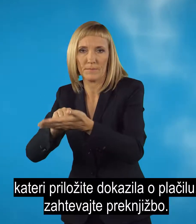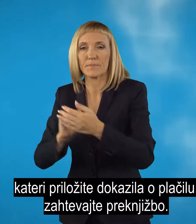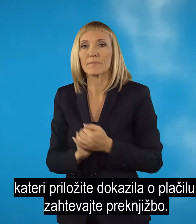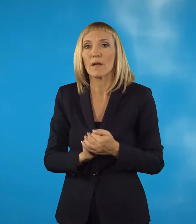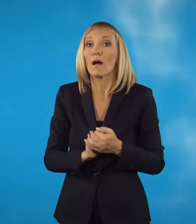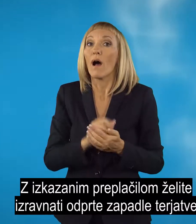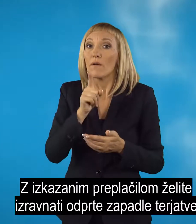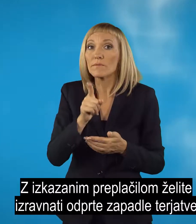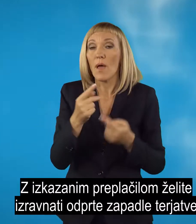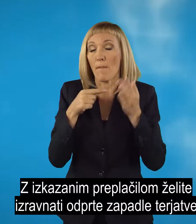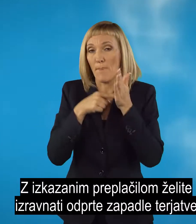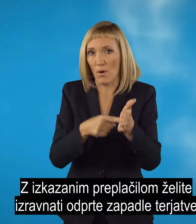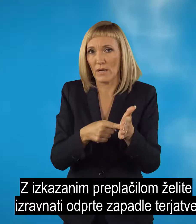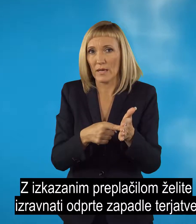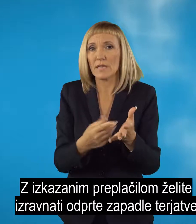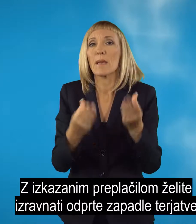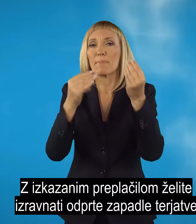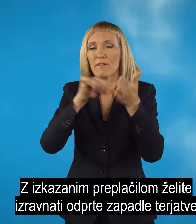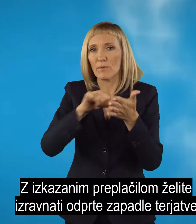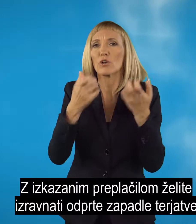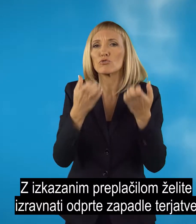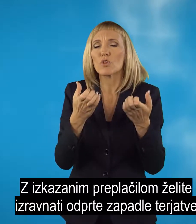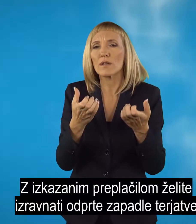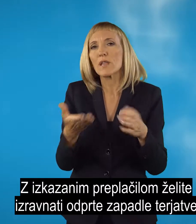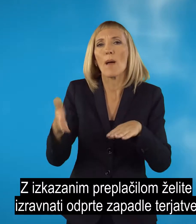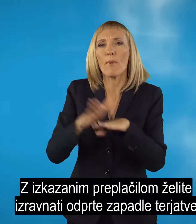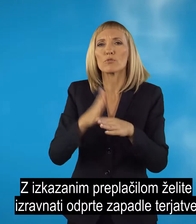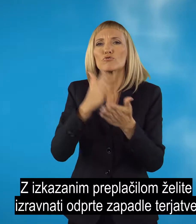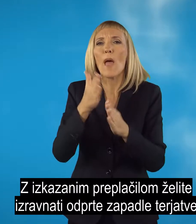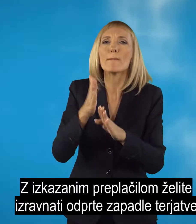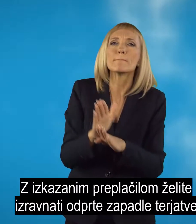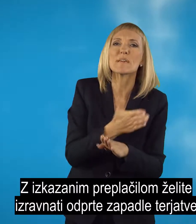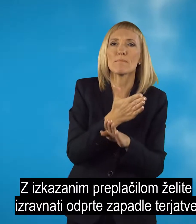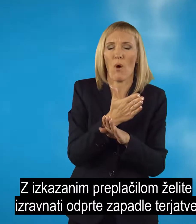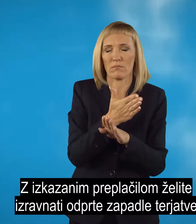Z izkazanim preplačilom želite izravnati odprte zapadle terjatve.